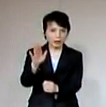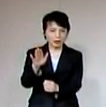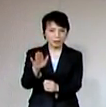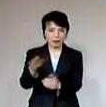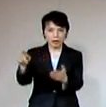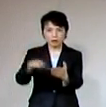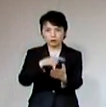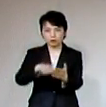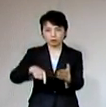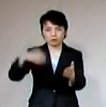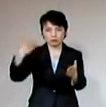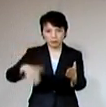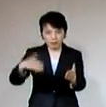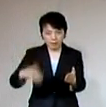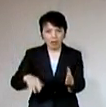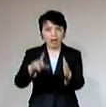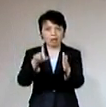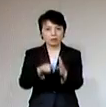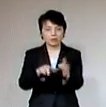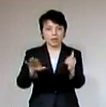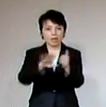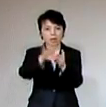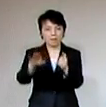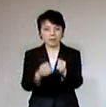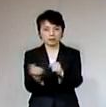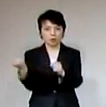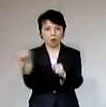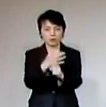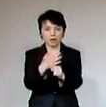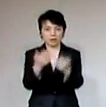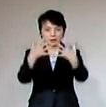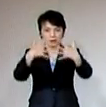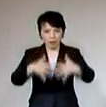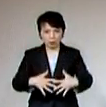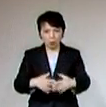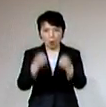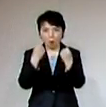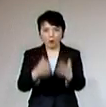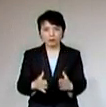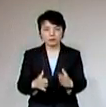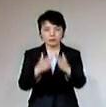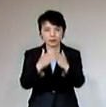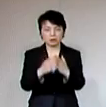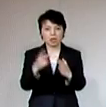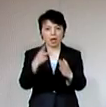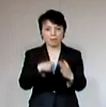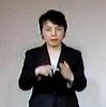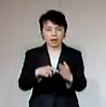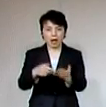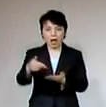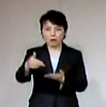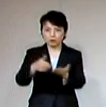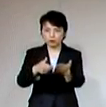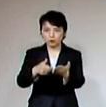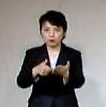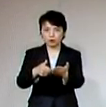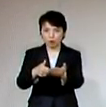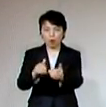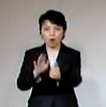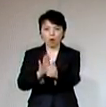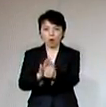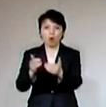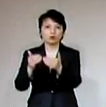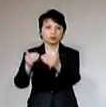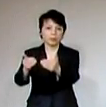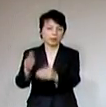束していない中で原発の再稼働、新設、そして輸出までを推し進めよう